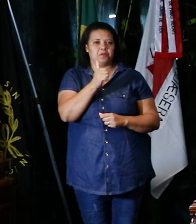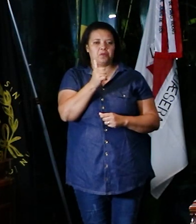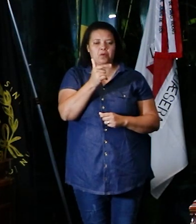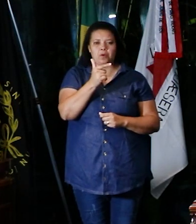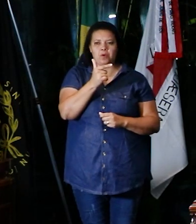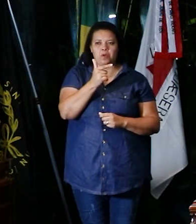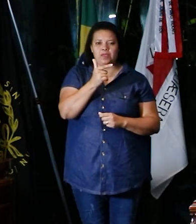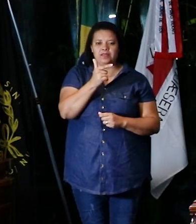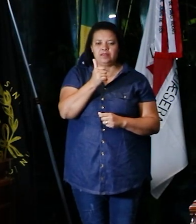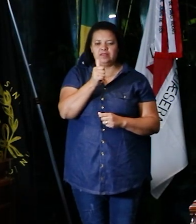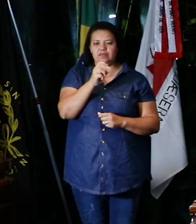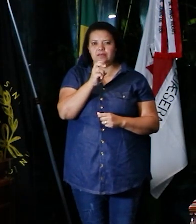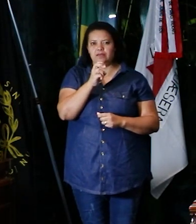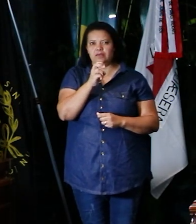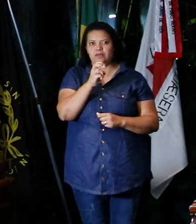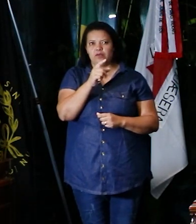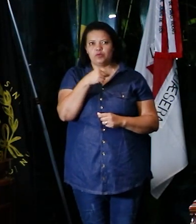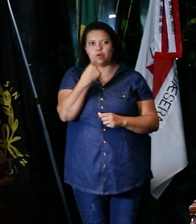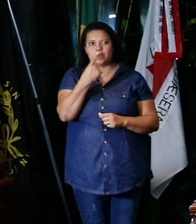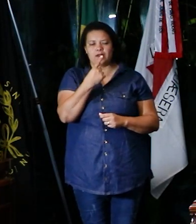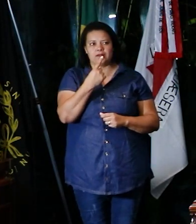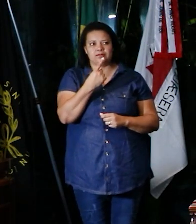15 horas